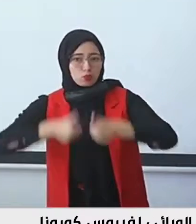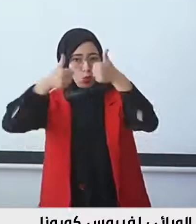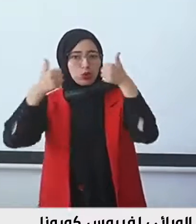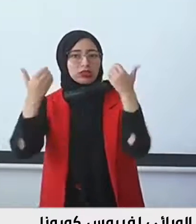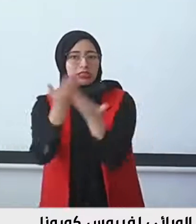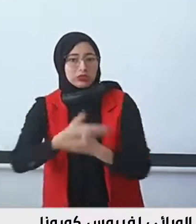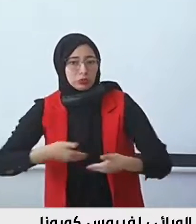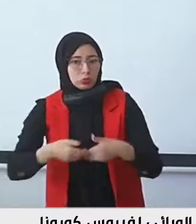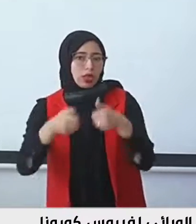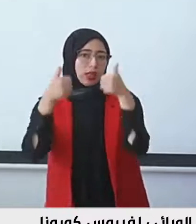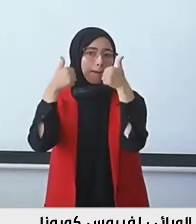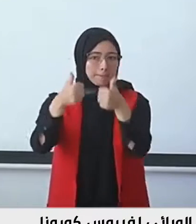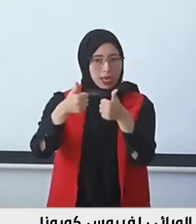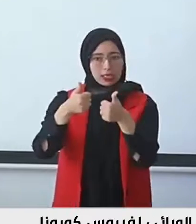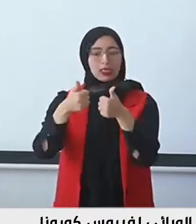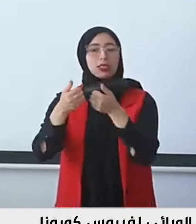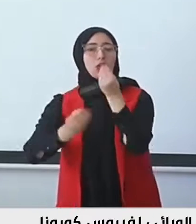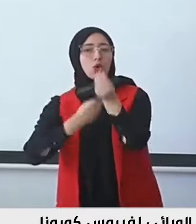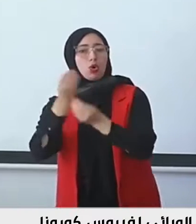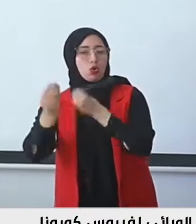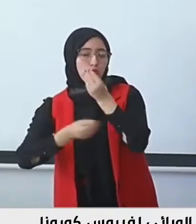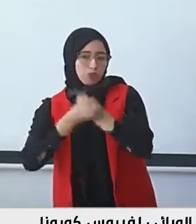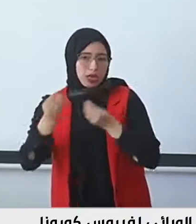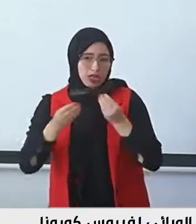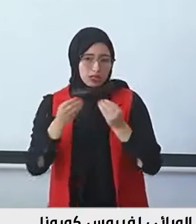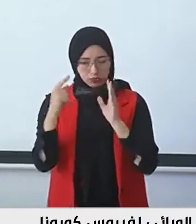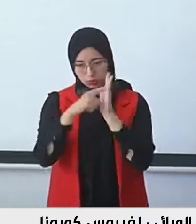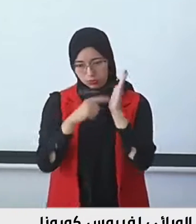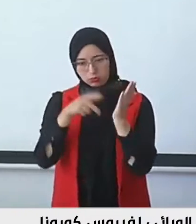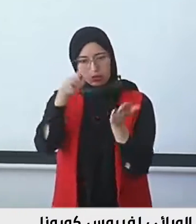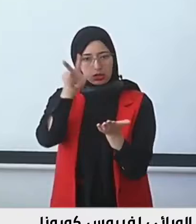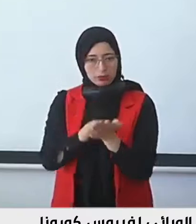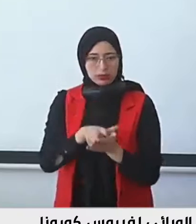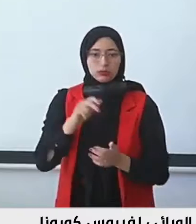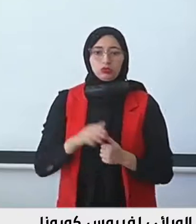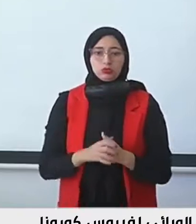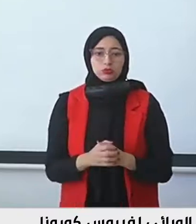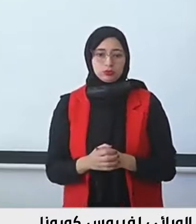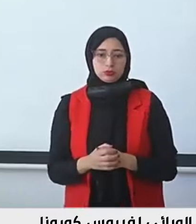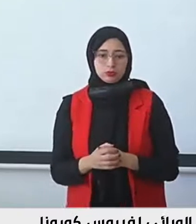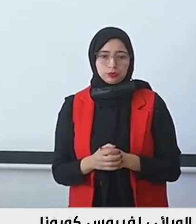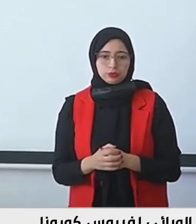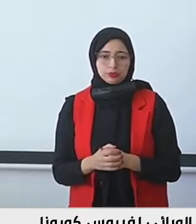الوضعيه وتطور الحال الوبائي تبقى الاجراءات اللي تم اتخاذها.